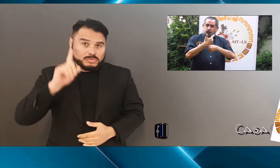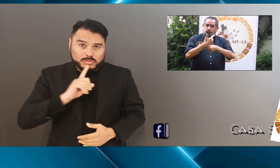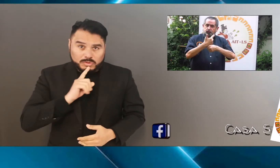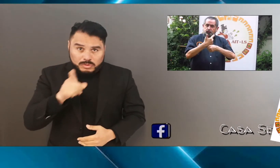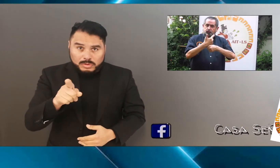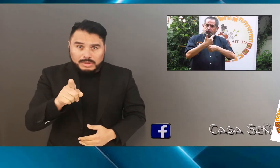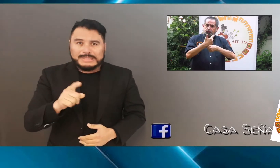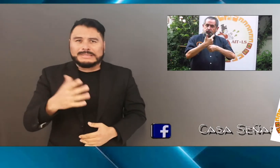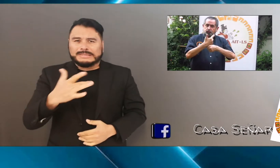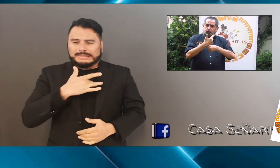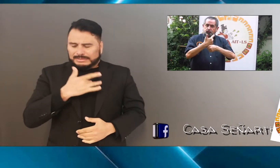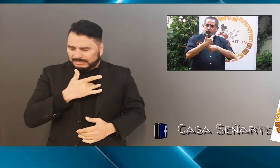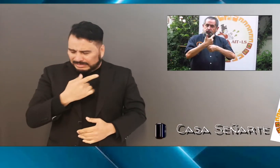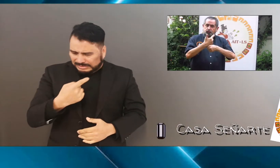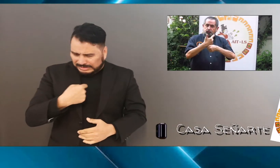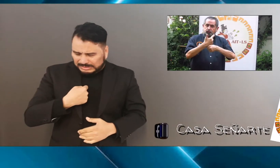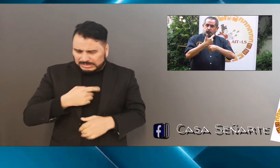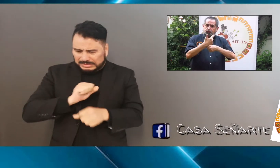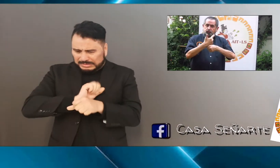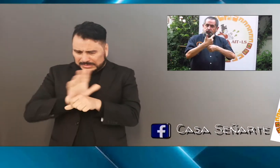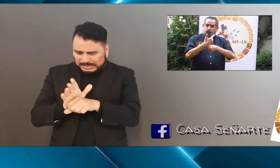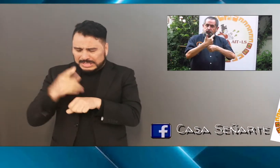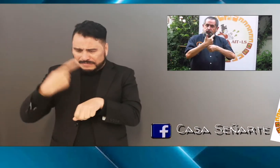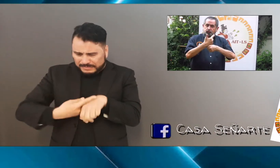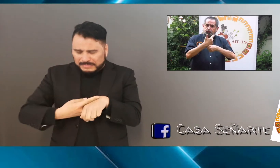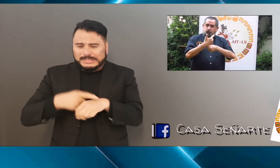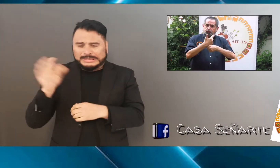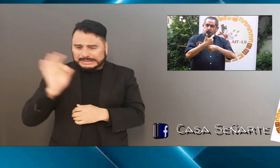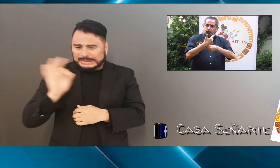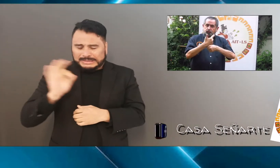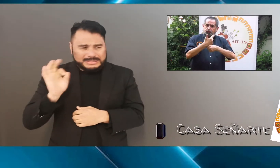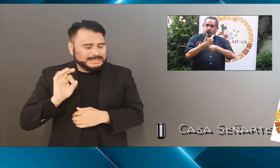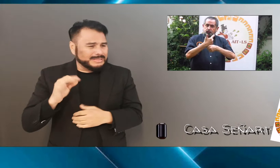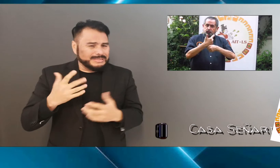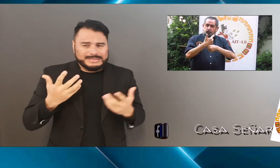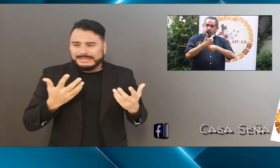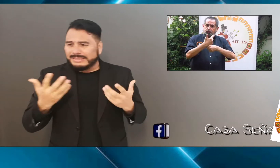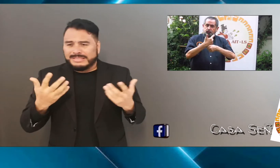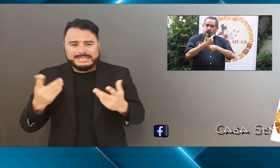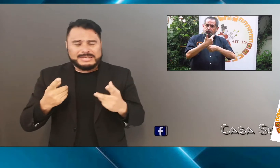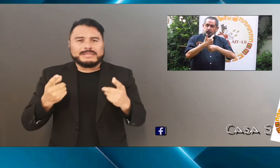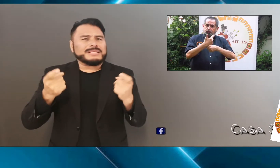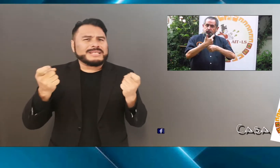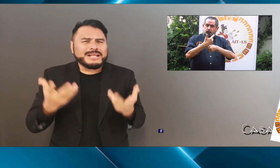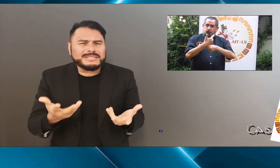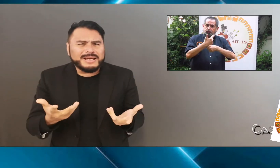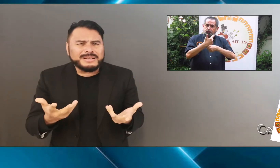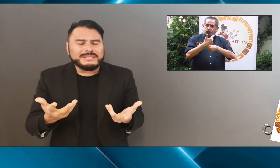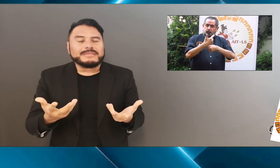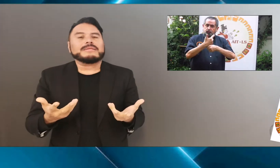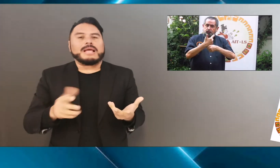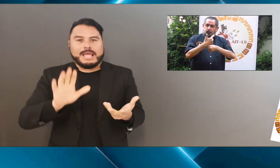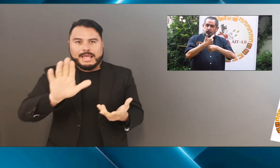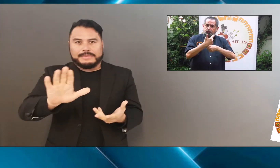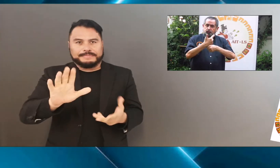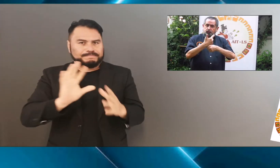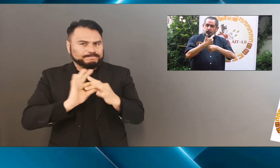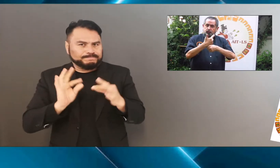¿Eres una persona sorda y tienes síntomas que te llevan a pensar que quizás tienes coronavirus? ¿Qué puedes hacer?